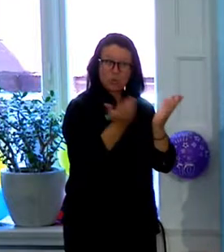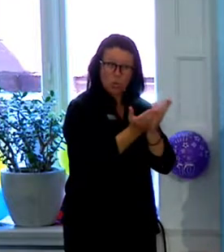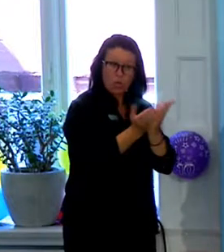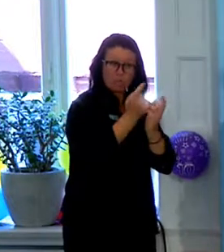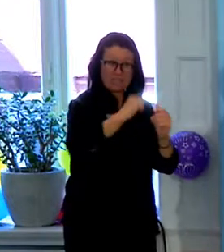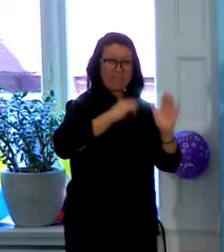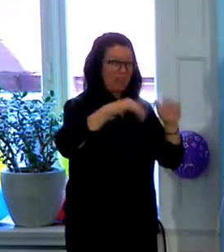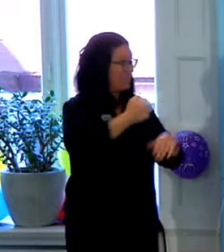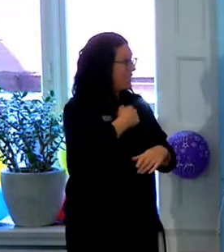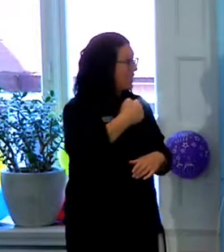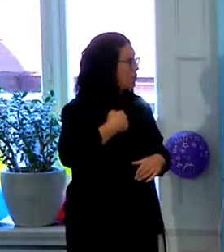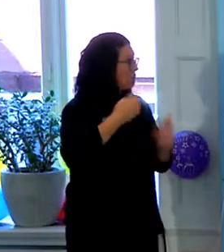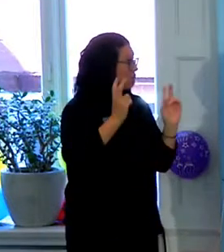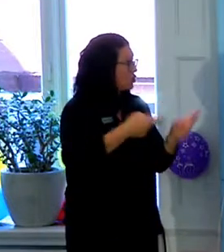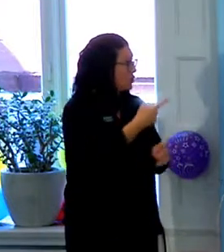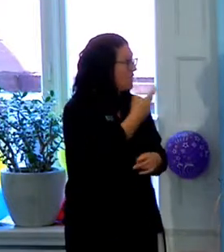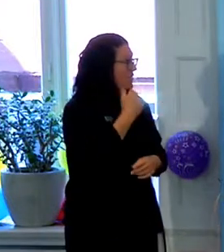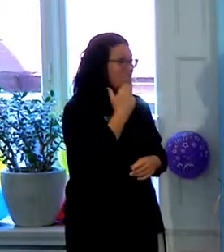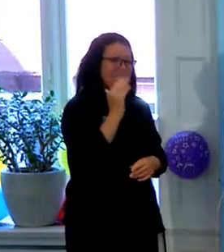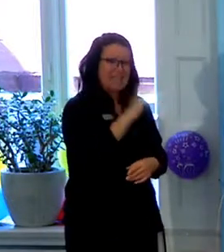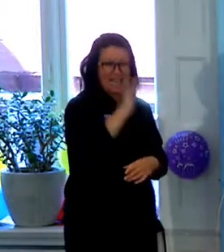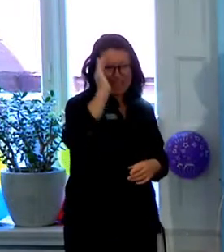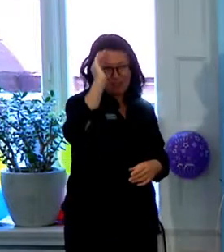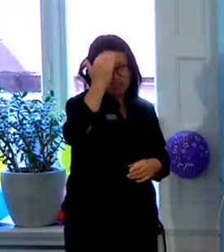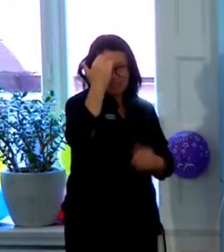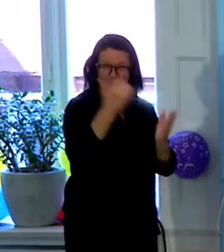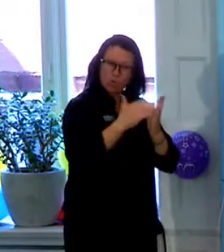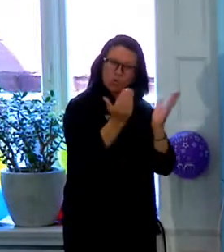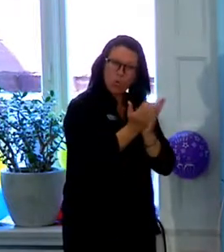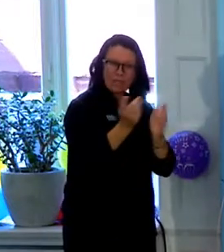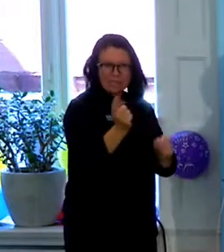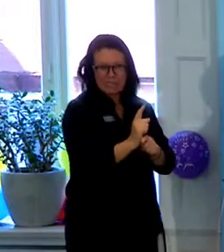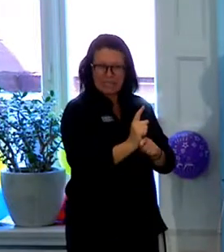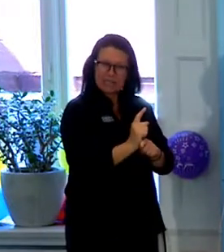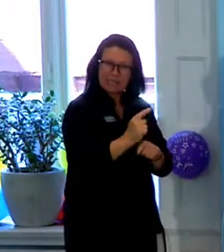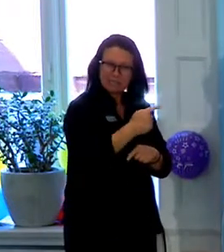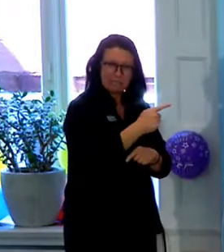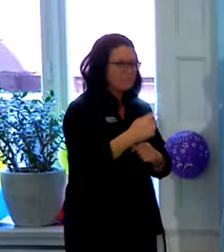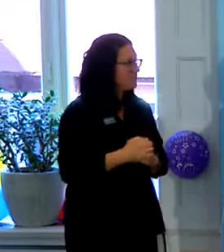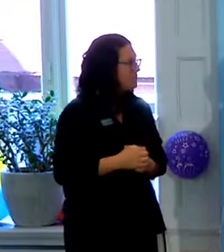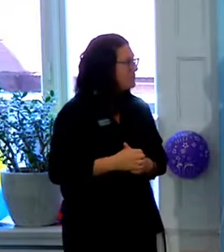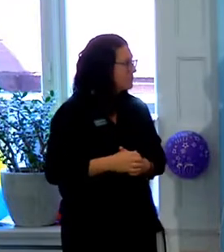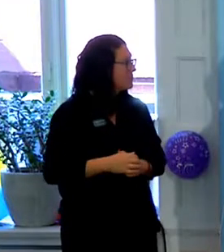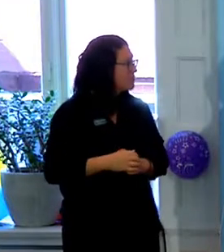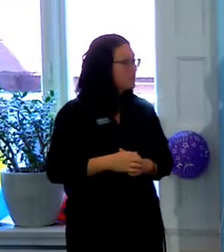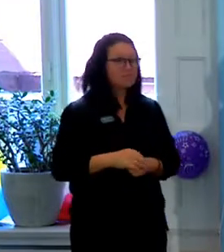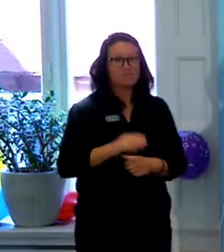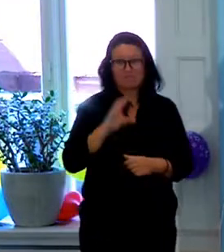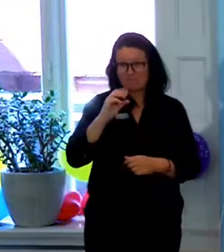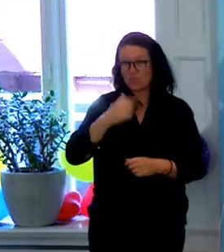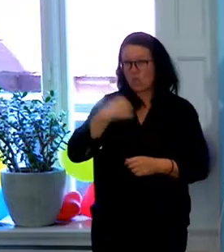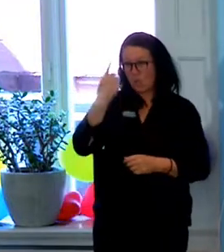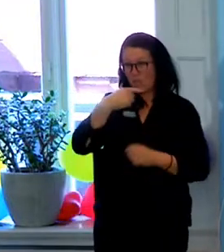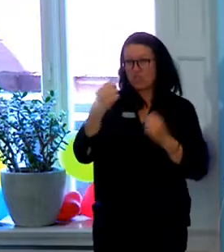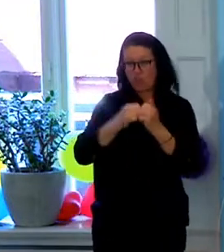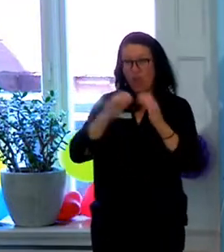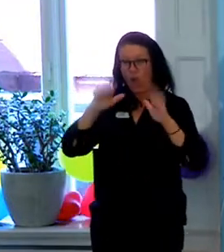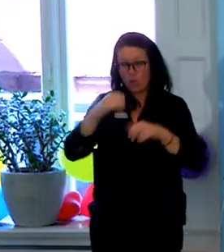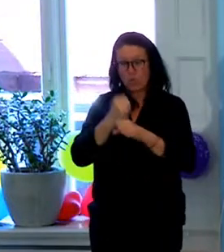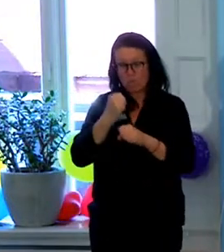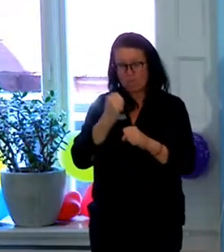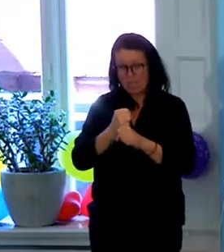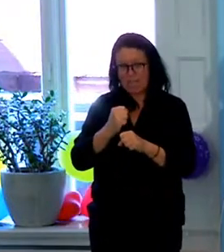varit rektor bland annat. Vad har du för erfarenheter från den tiden av de här frågorna? Ja, jag har ju huvudsakligen jobbat